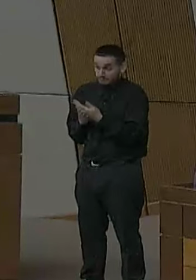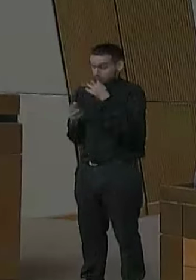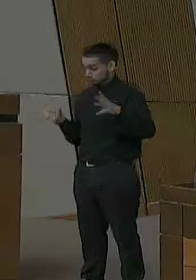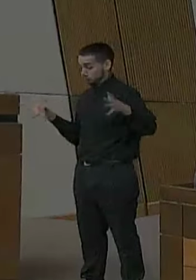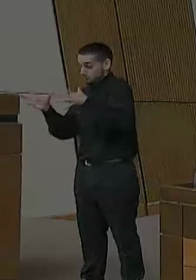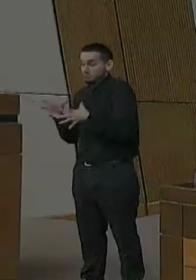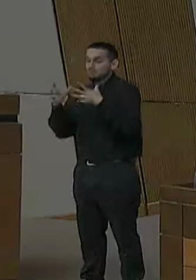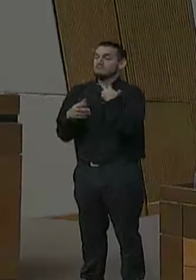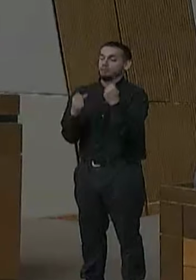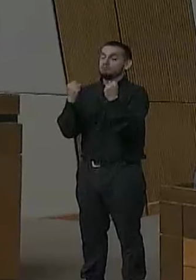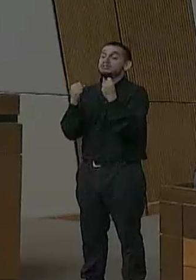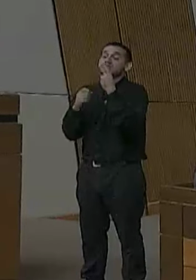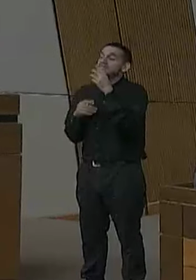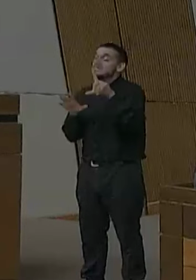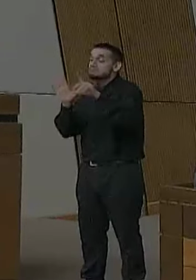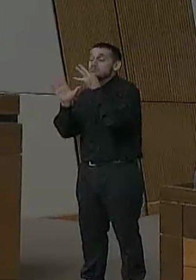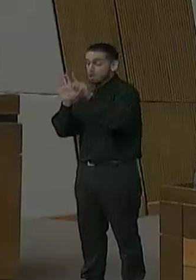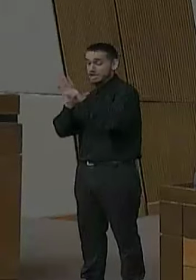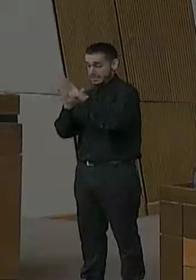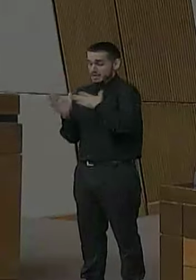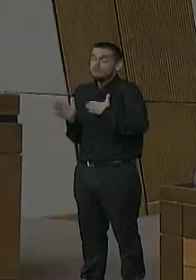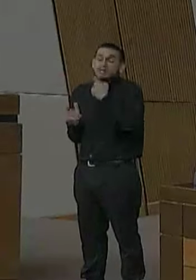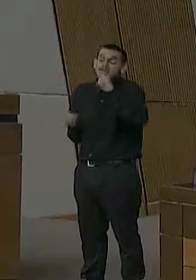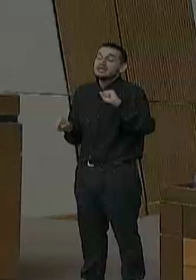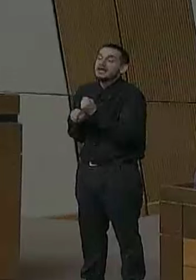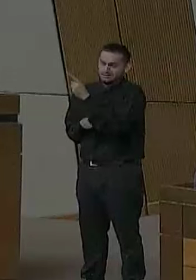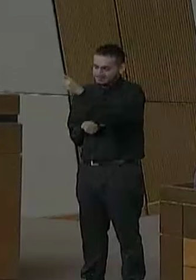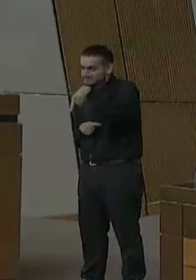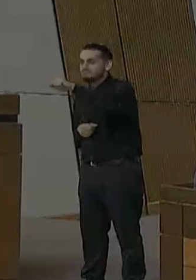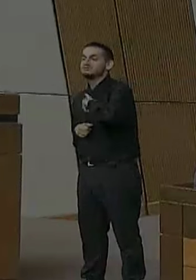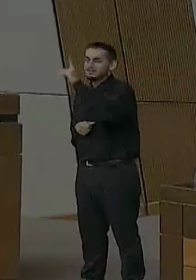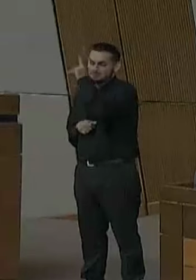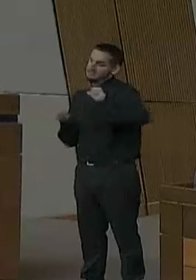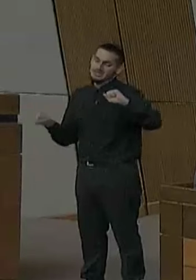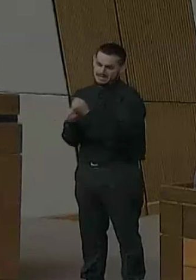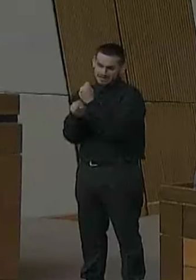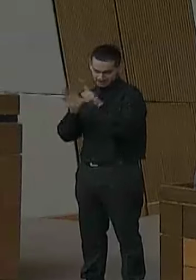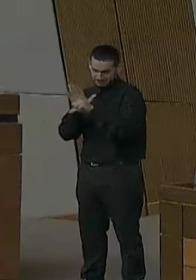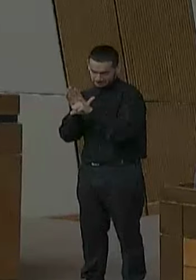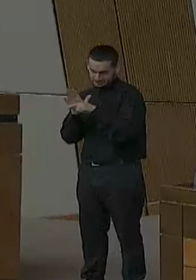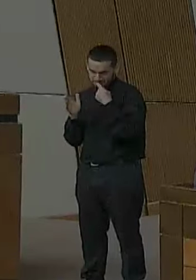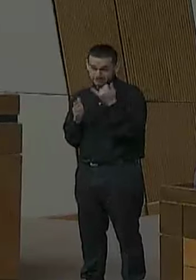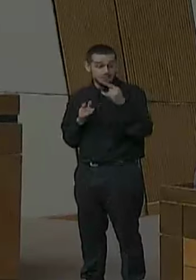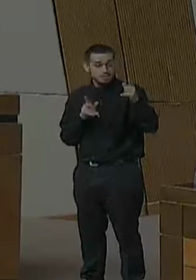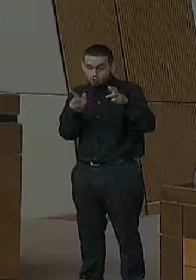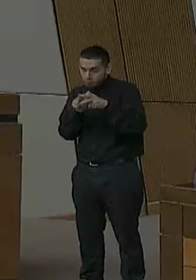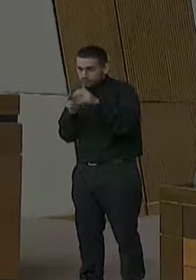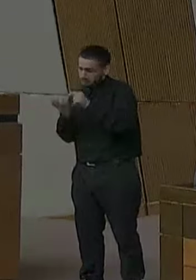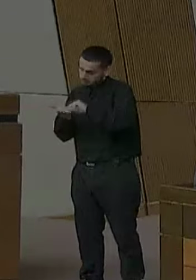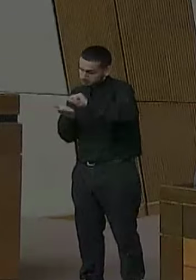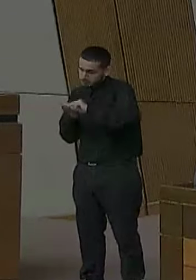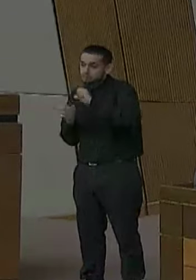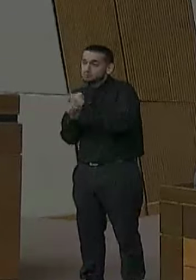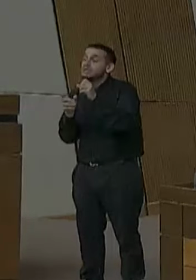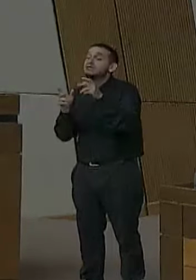esta ley. Entonces, el sector privado puede tener la predisposición, el sector público a través de las distintas comisiones puede también hacer el